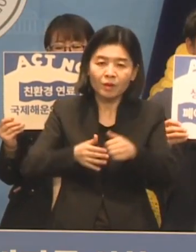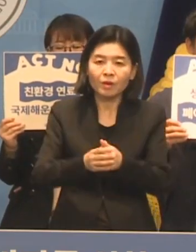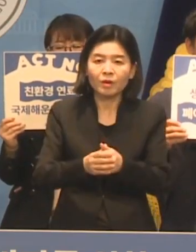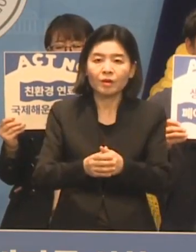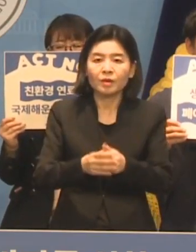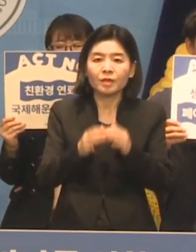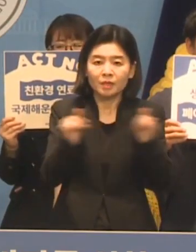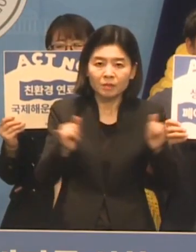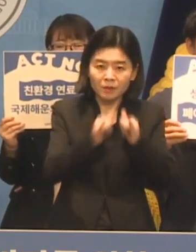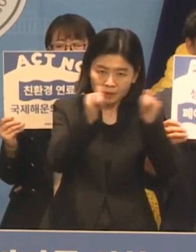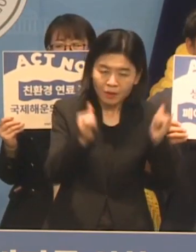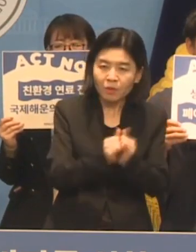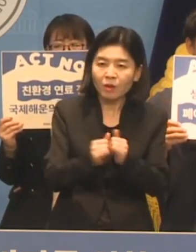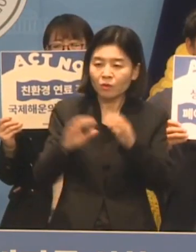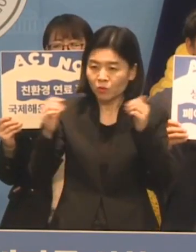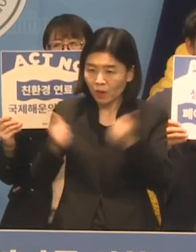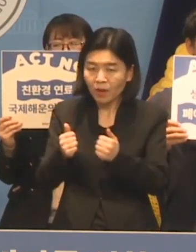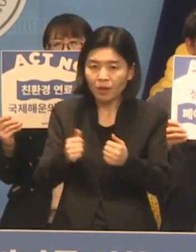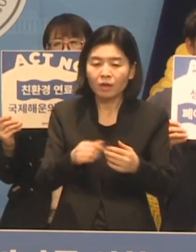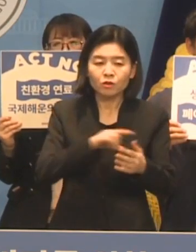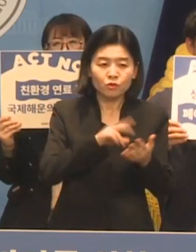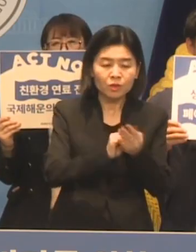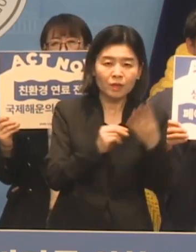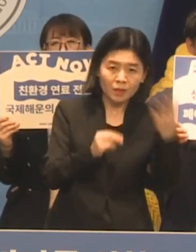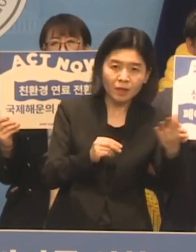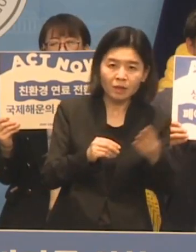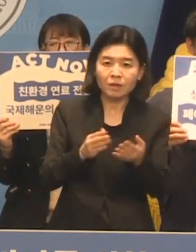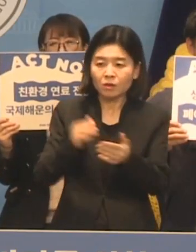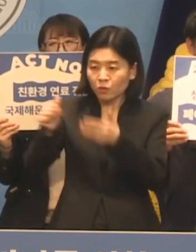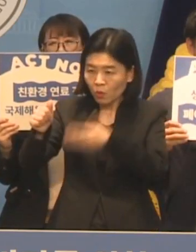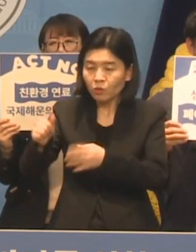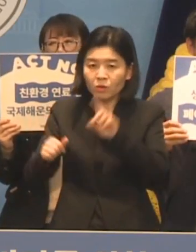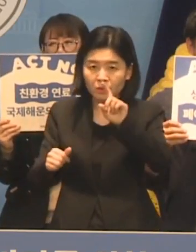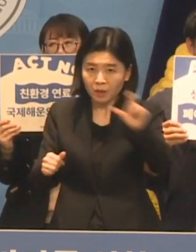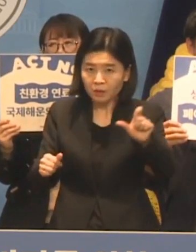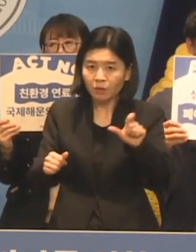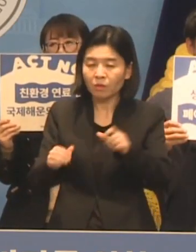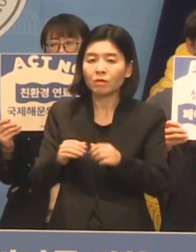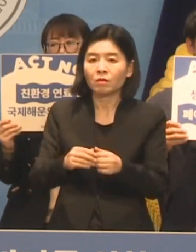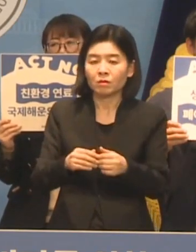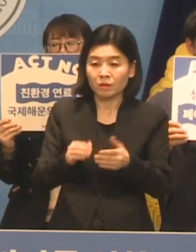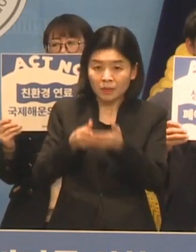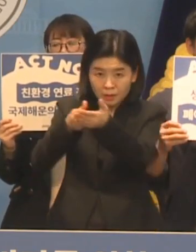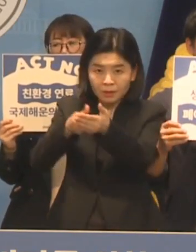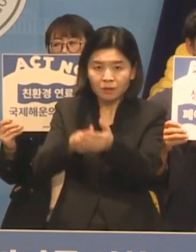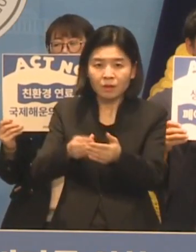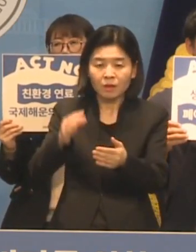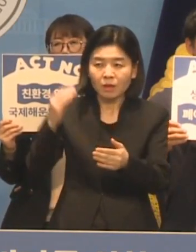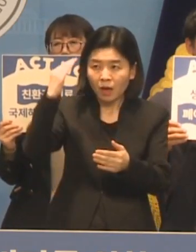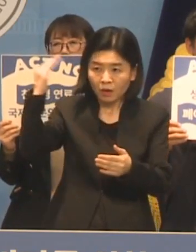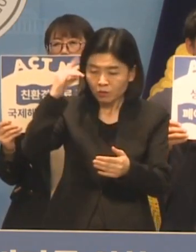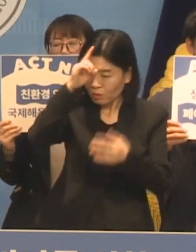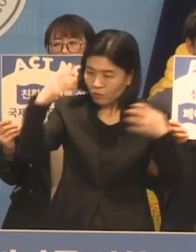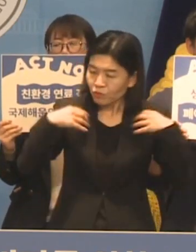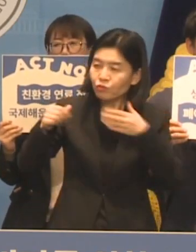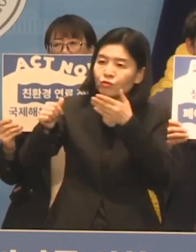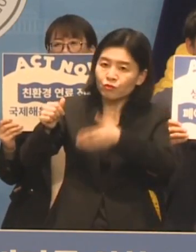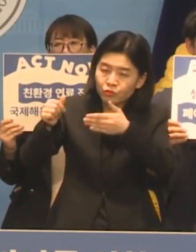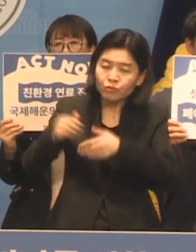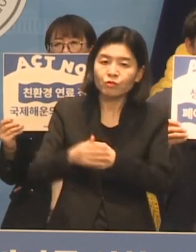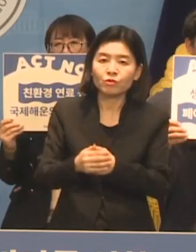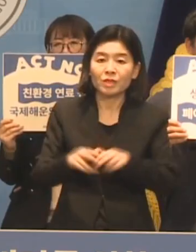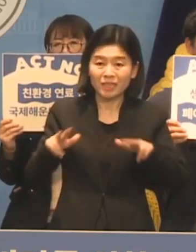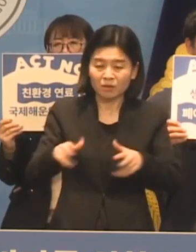주제, 15개 요구사항을 제시하고 우리 바다를 위한 한국 정부의 약속을 촉구합니다. 이 요구는